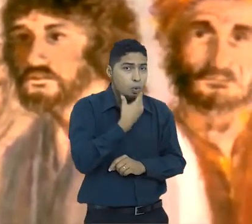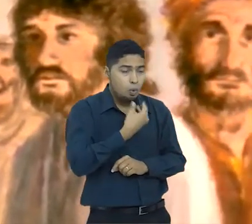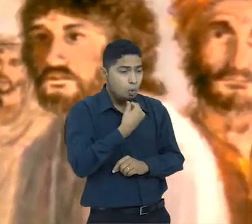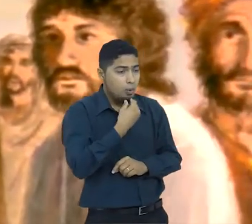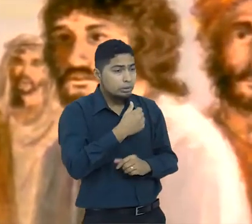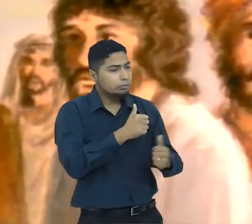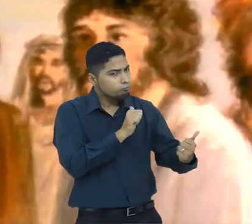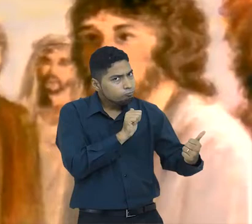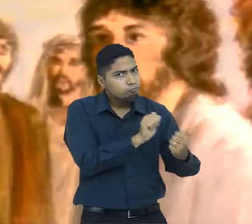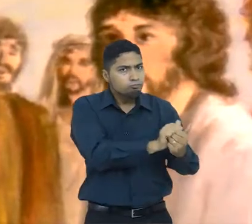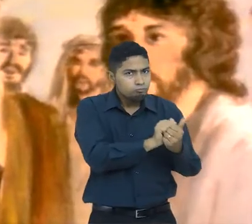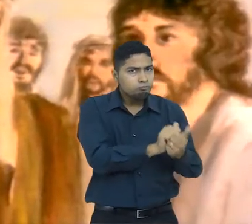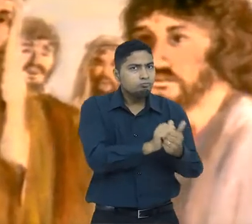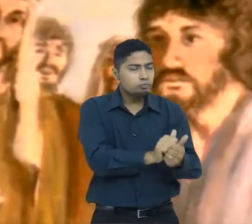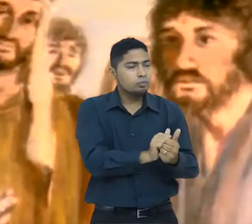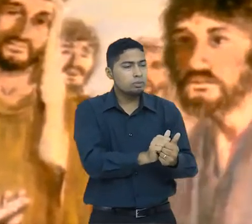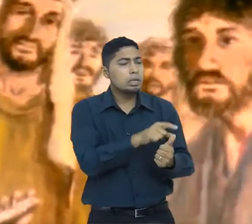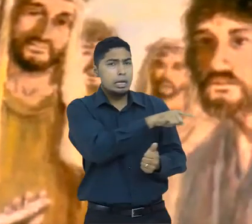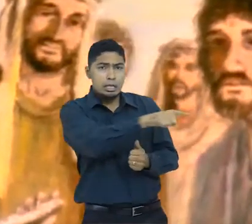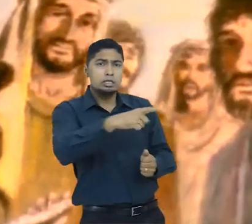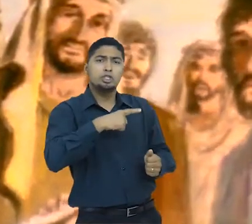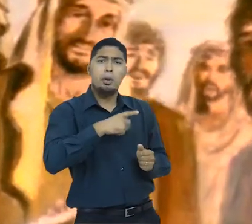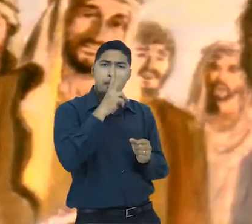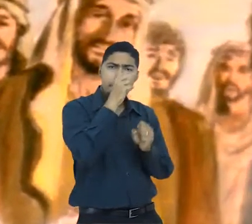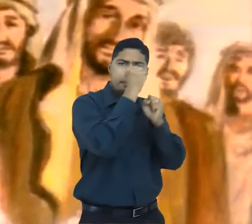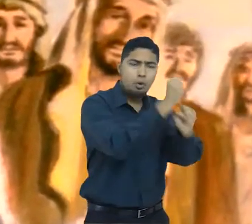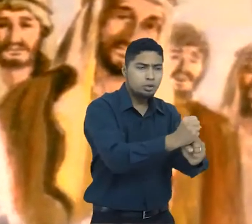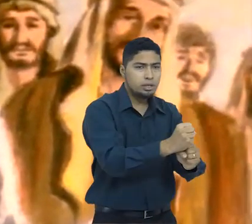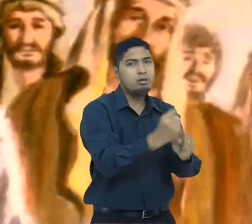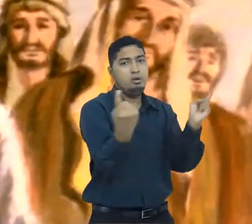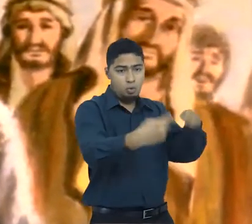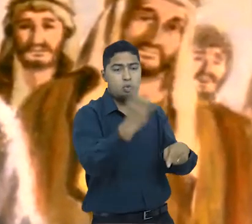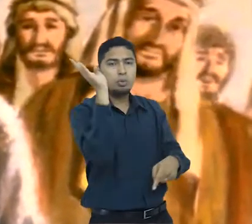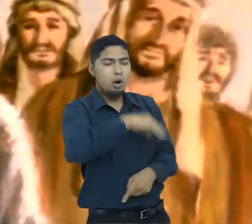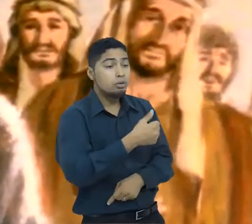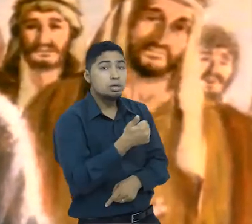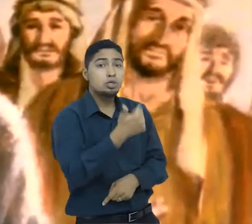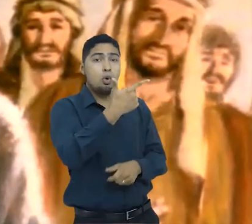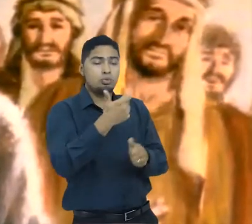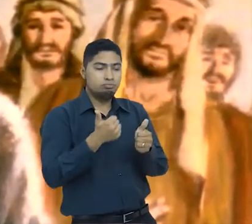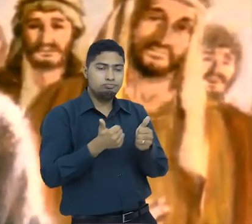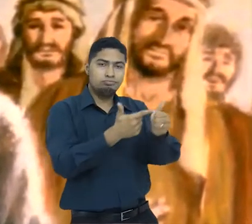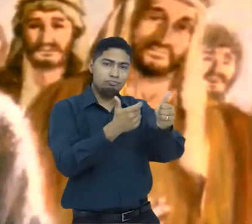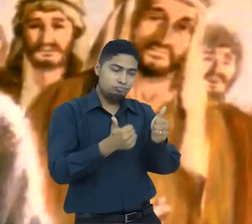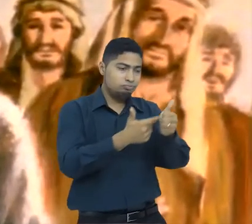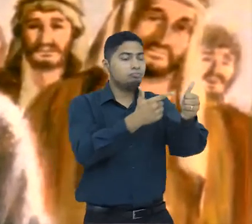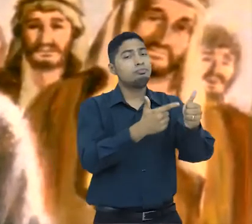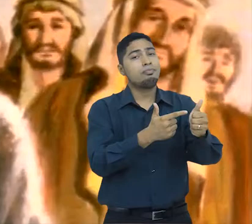e autoridade sobre o mal. Os 12 discípulos foram enviados a pregar sobre o reino de Deus e a curar